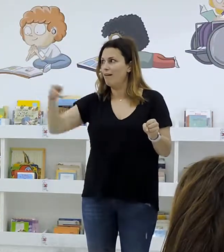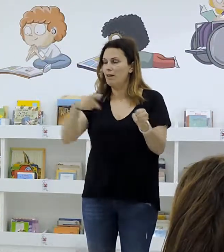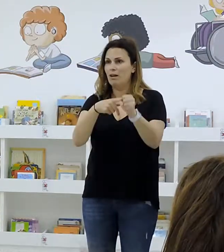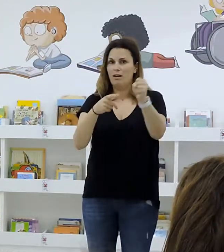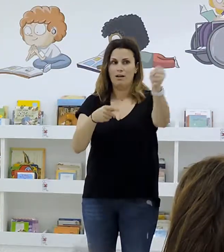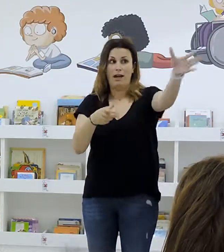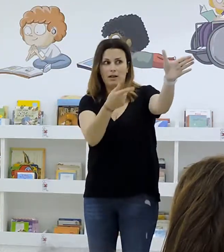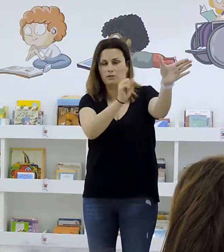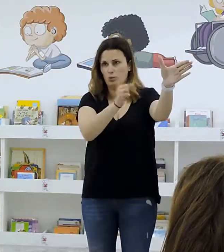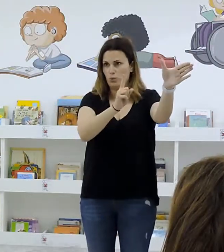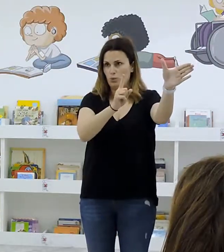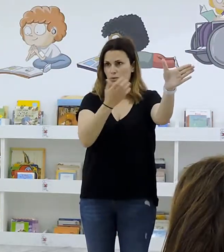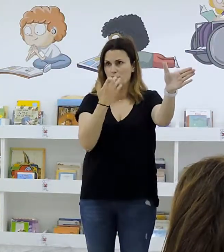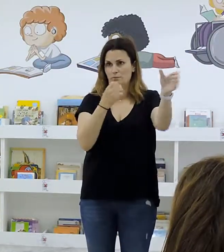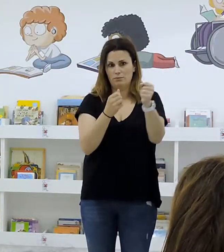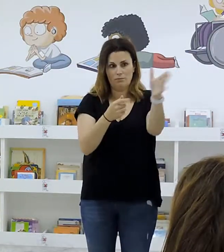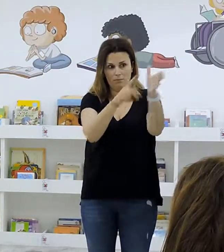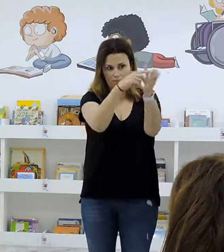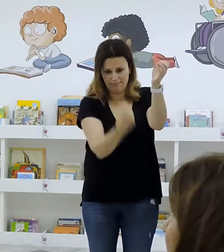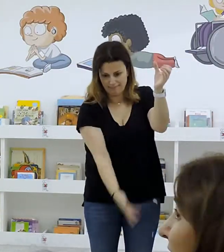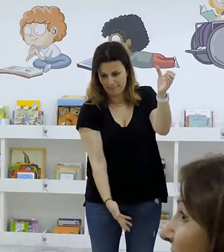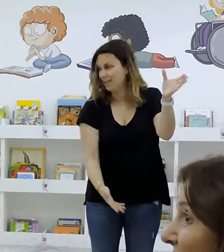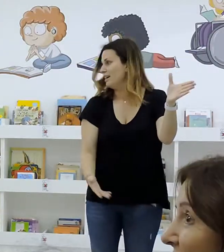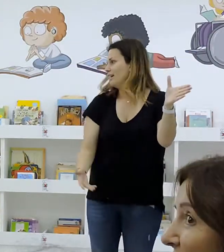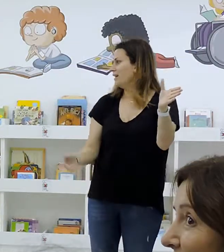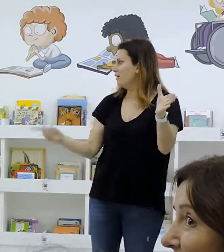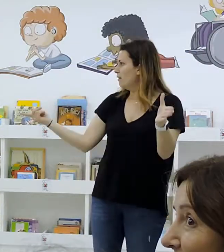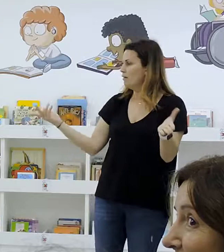es no abrir la mano, porque si abres la mano es un desastre.